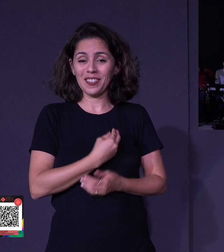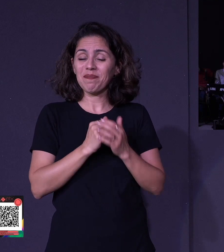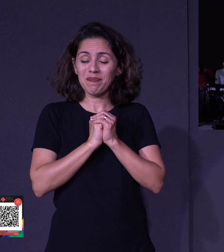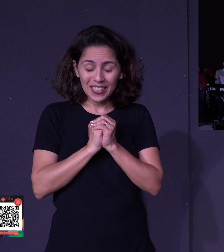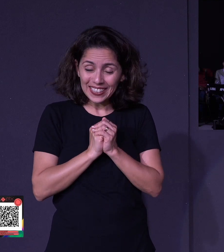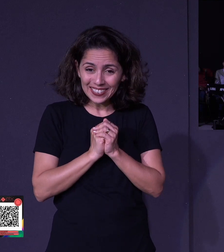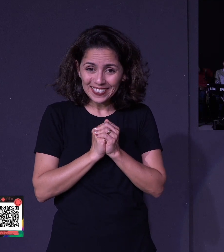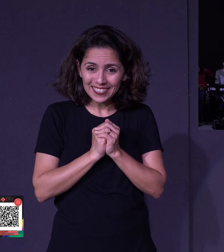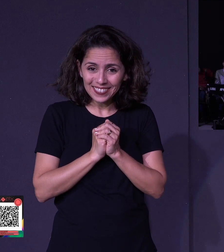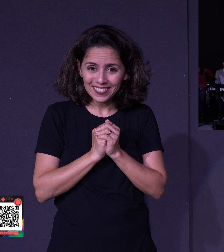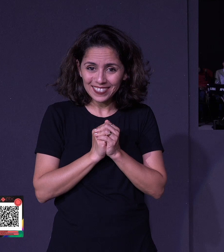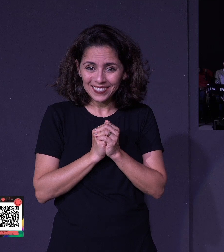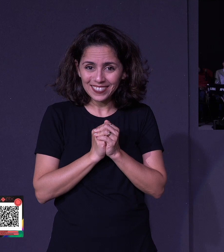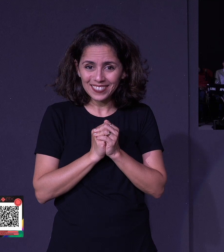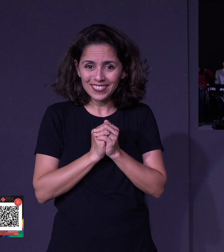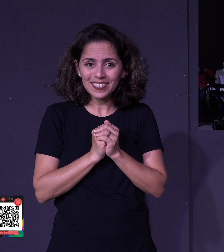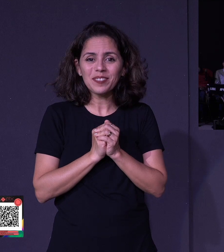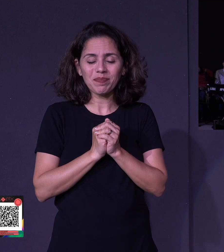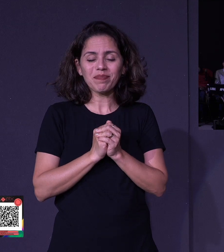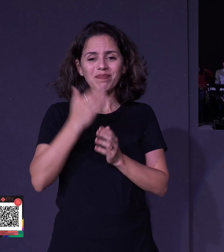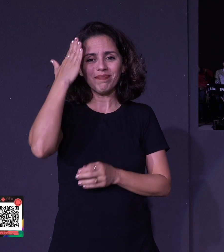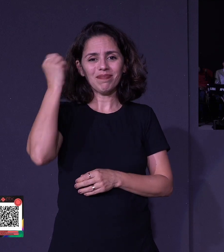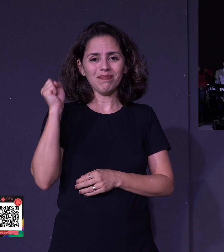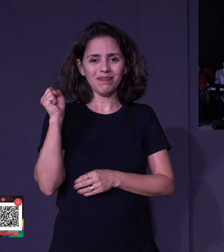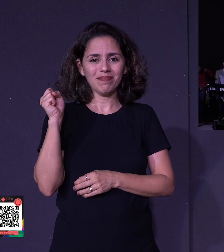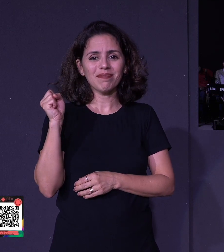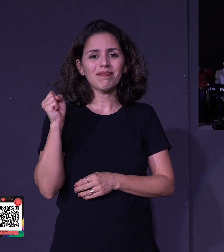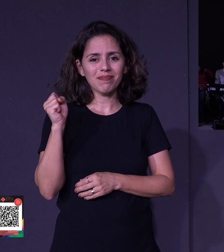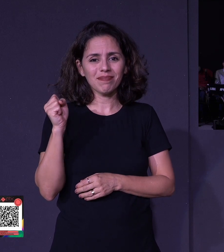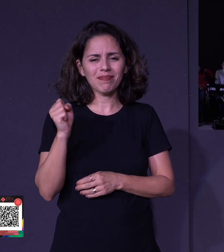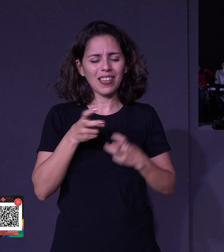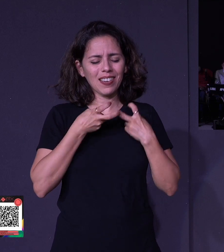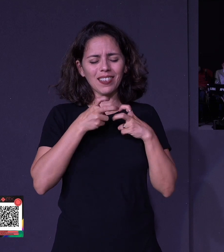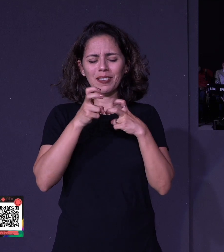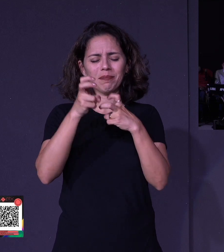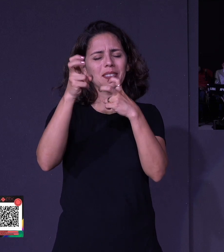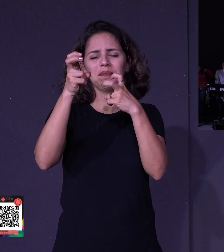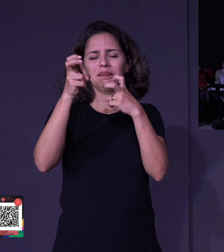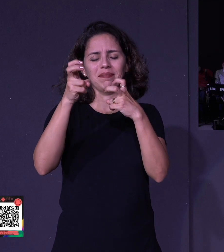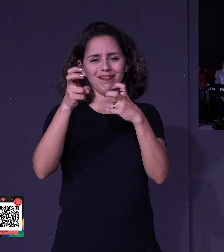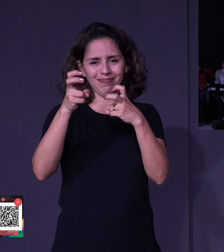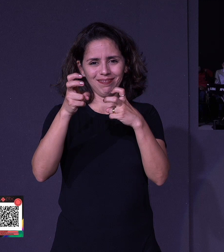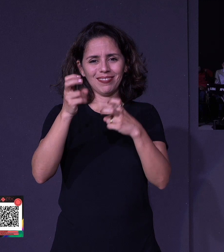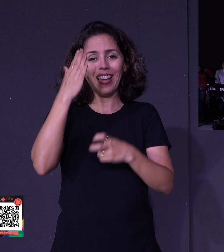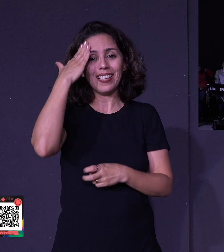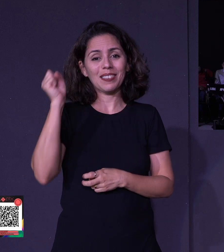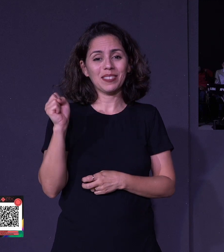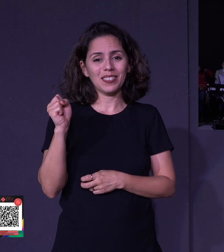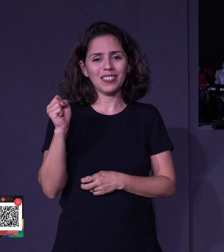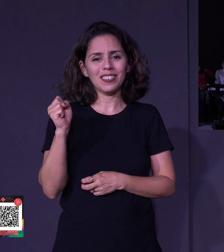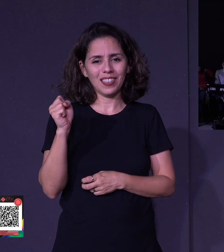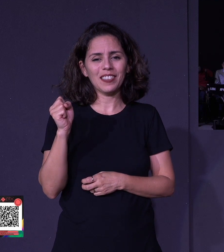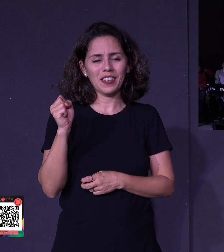amém? A sabedoria clama em alta voz. A sabedoria ergue a